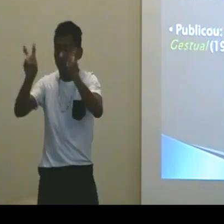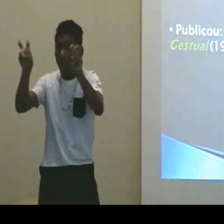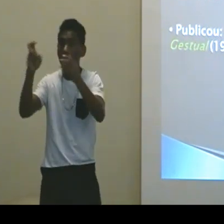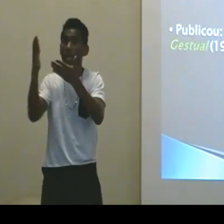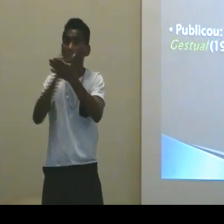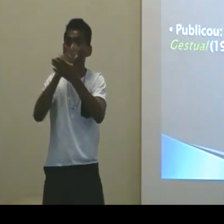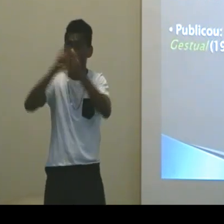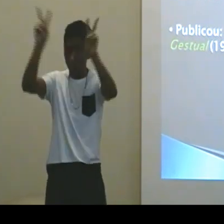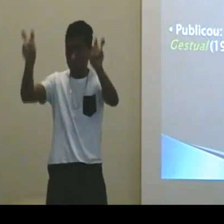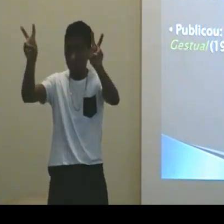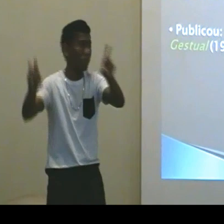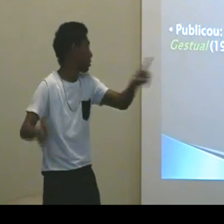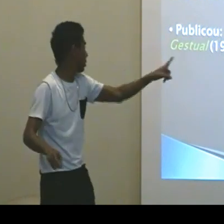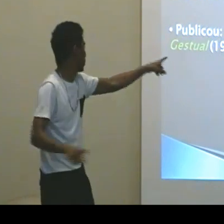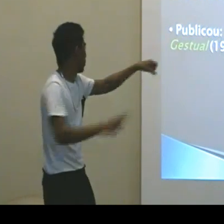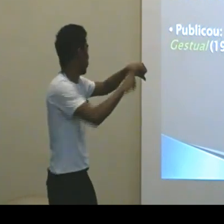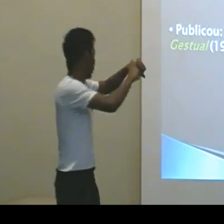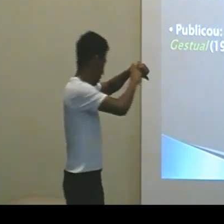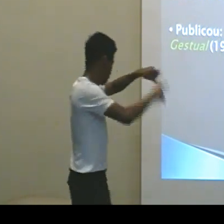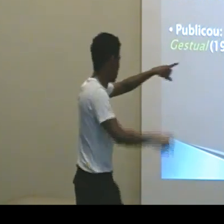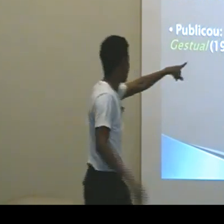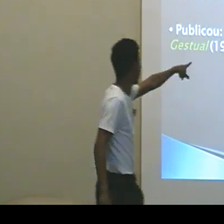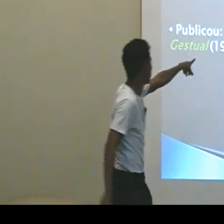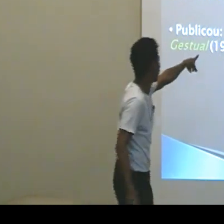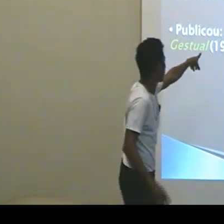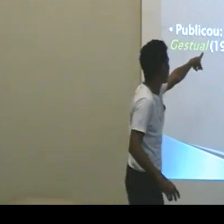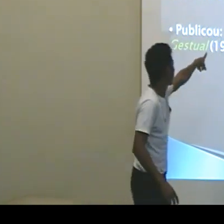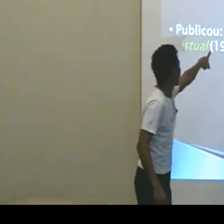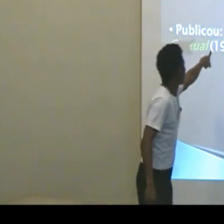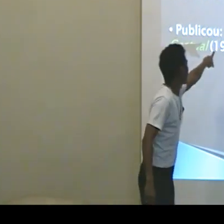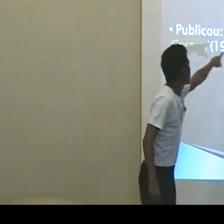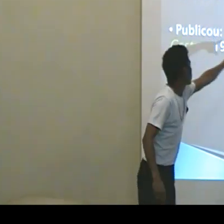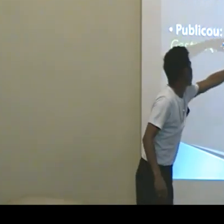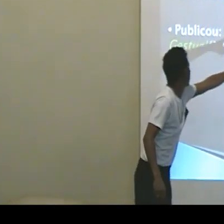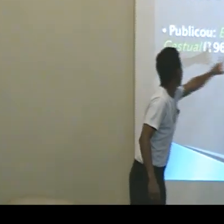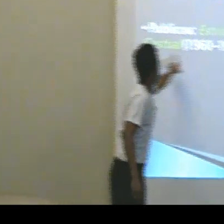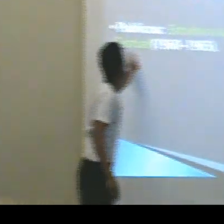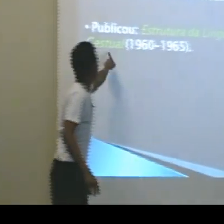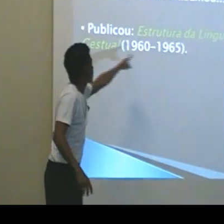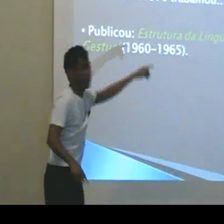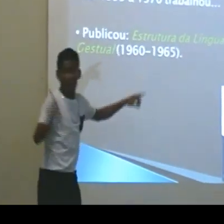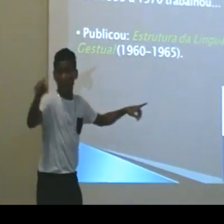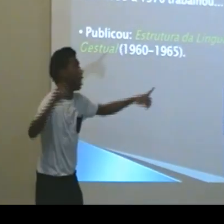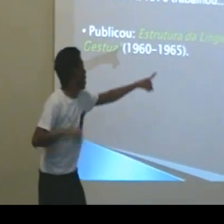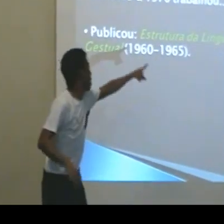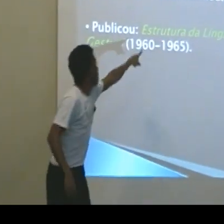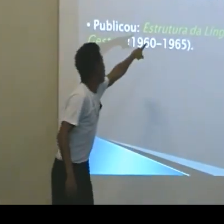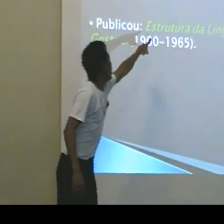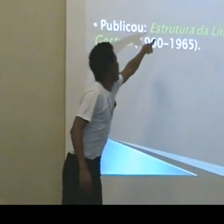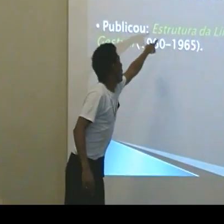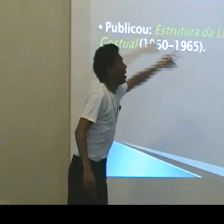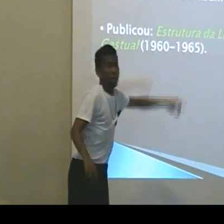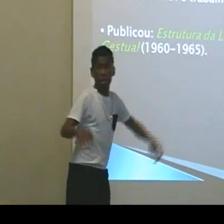influenciar muito os estudos linguísticos a respeito da língua de sinais. É nessa época aí,